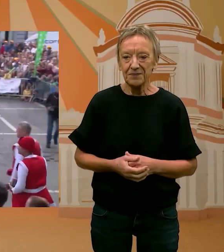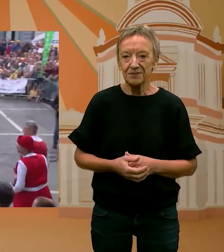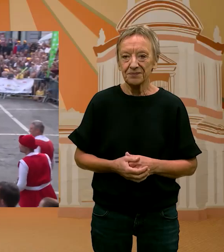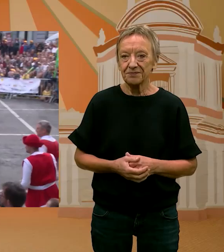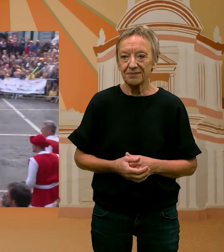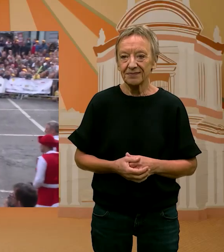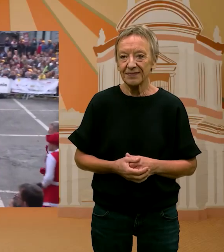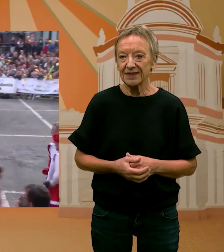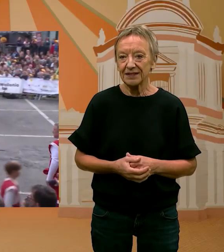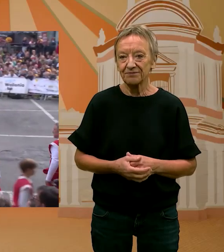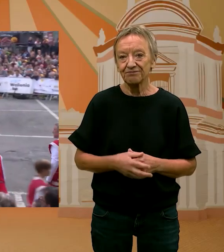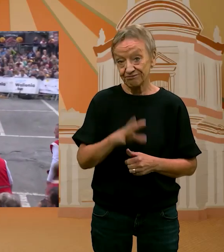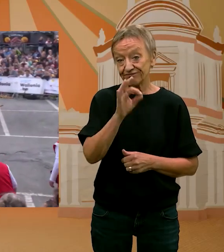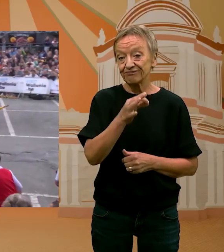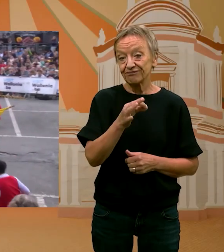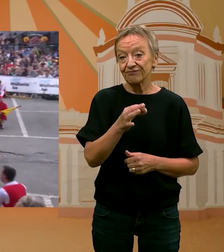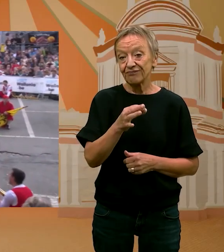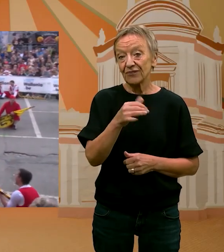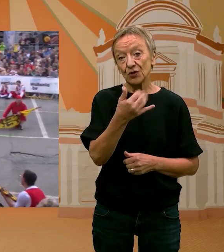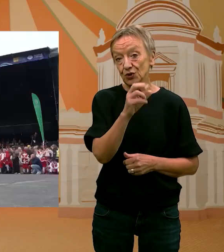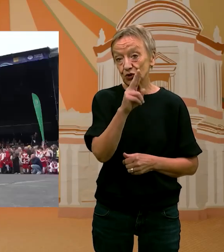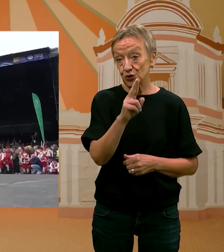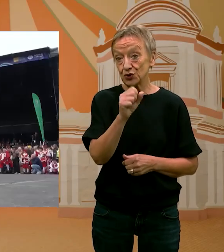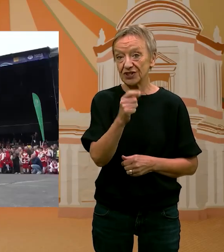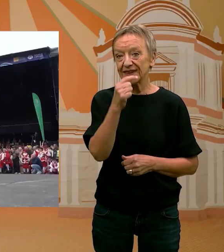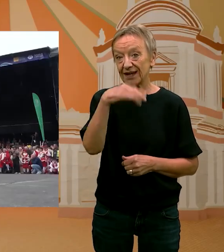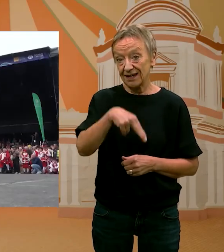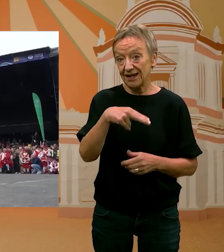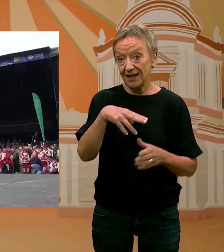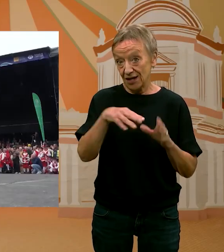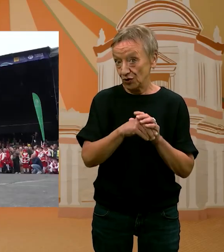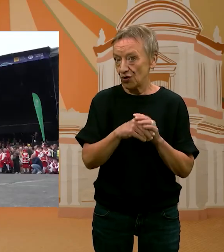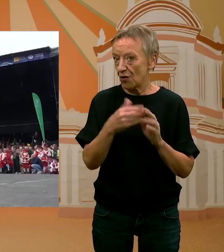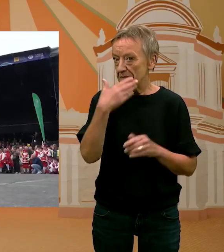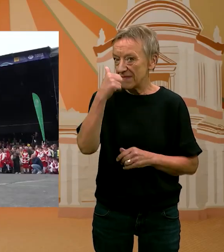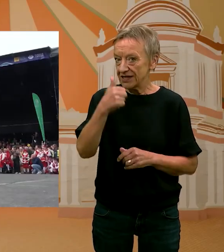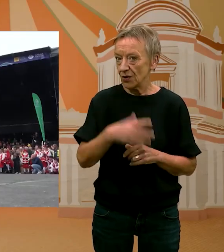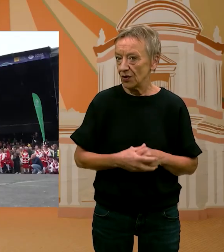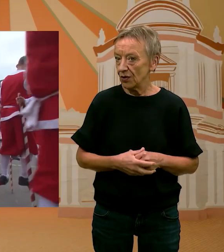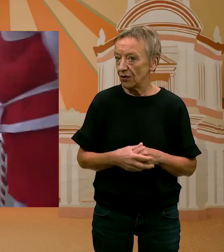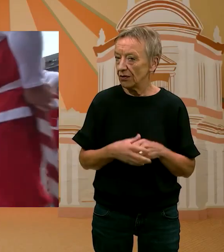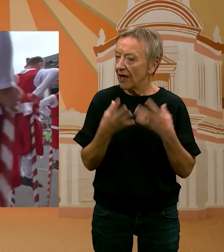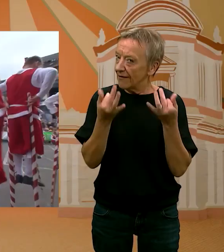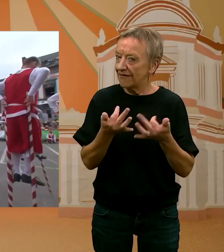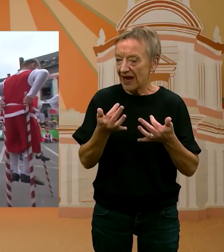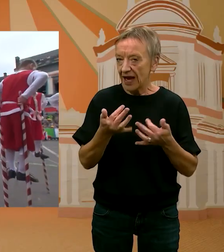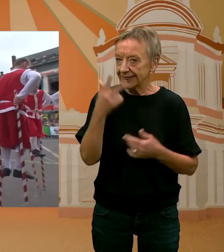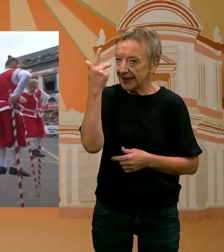c'était un des favoris. Clairement, il a une technique hors norme. C'est vraiment l'homme élastique, quoi. Il va se relever de